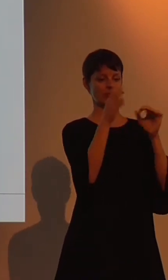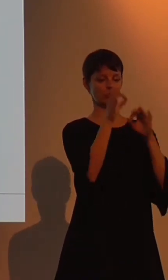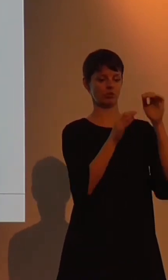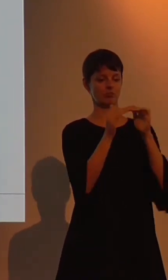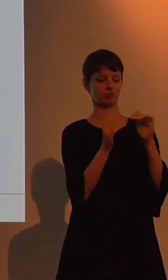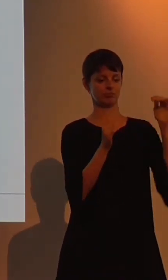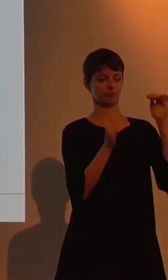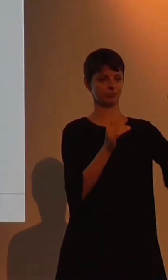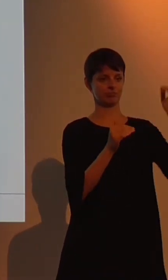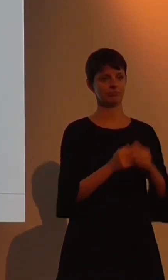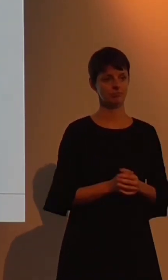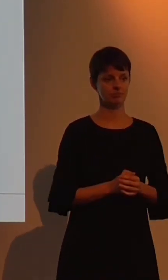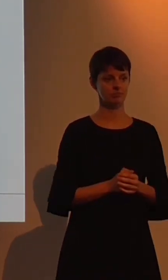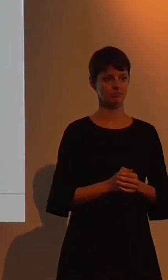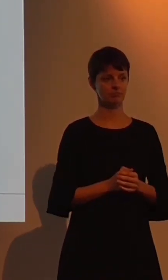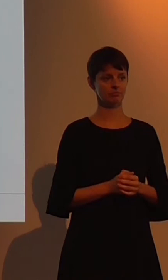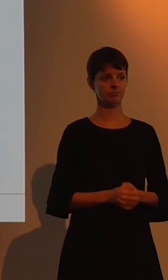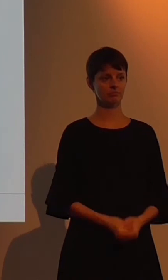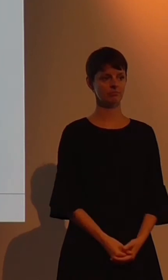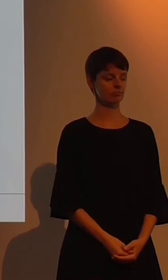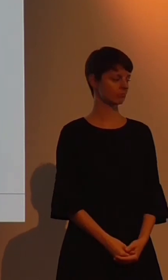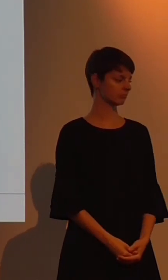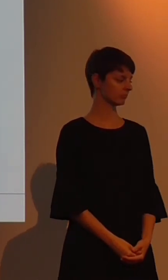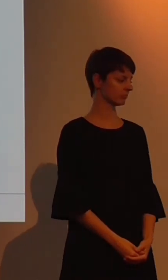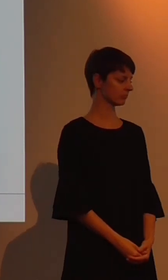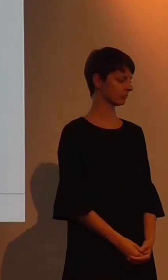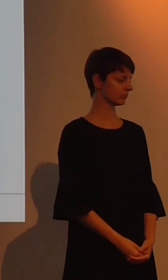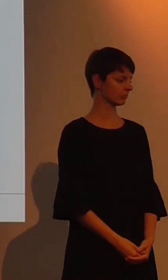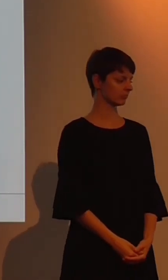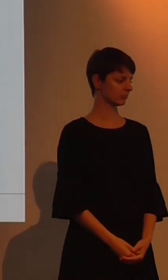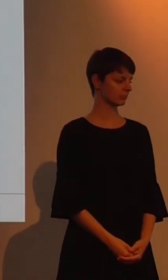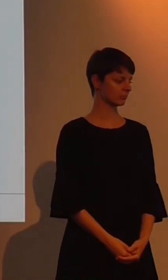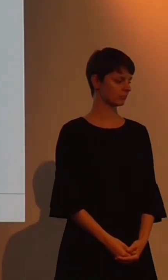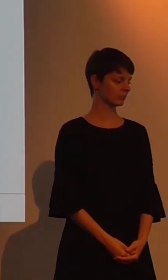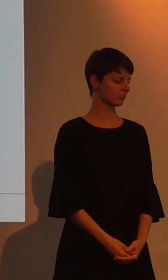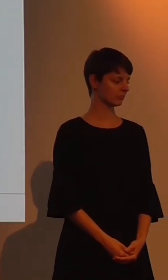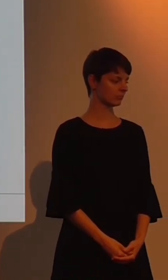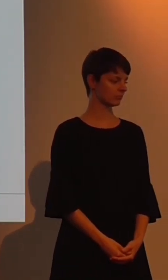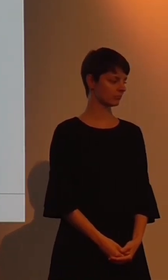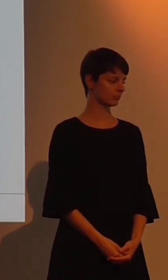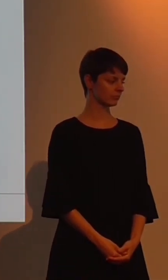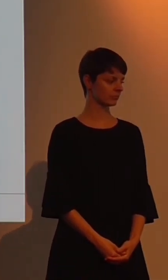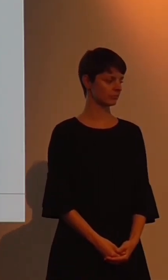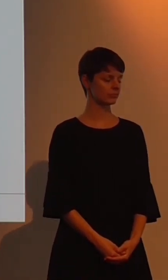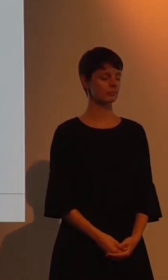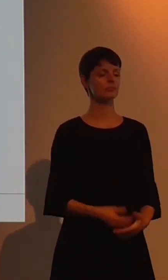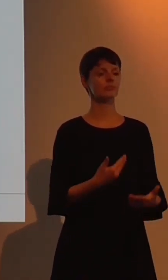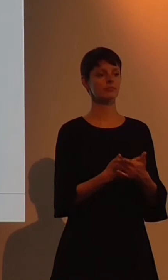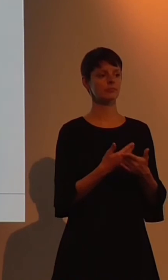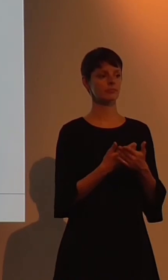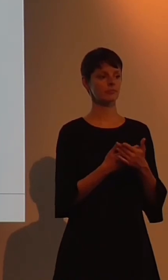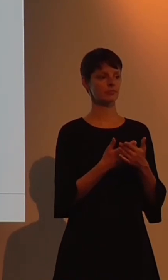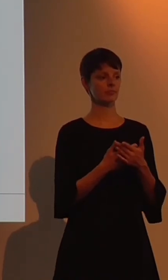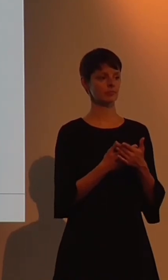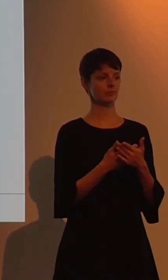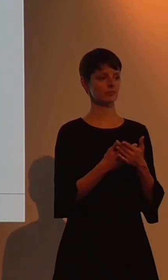im Fernsehen gesprochen. Ich glaube, das ist auch ein dankbares Forum in dieser Art und Weise. Neben diesen direkten Titelboten